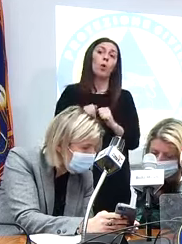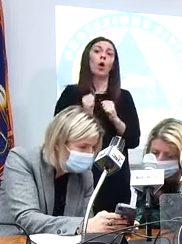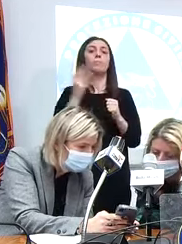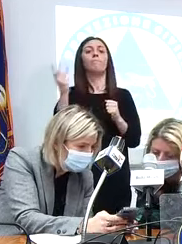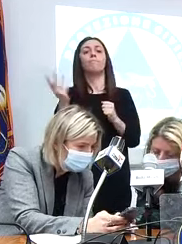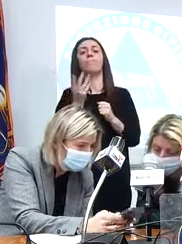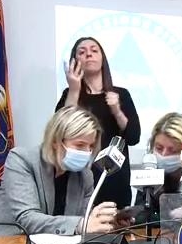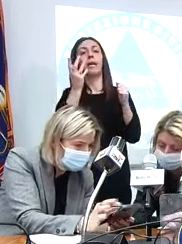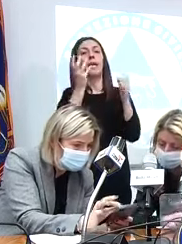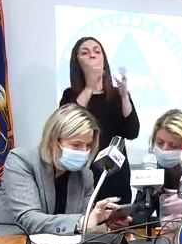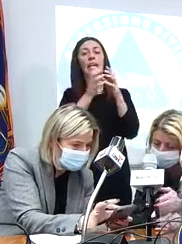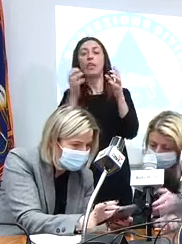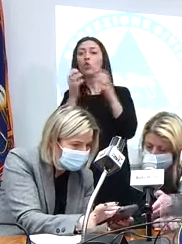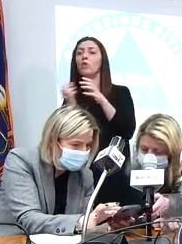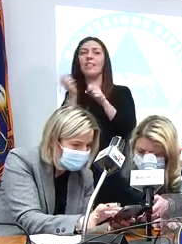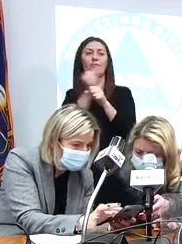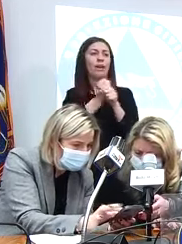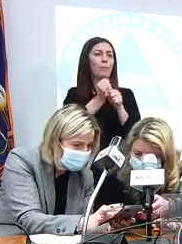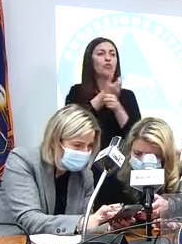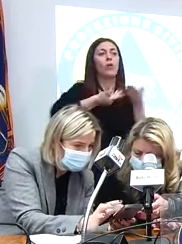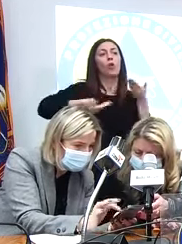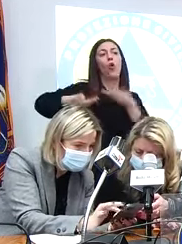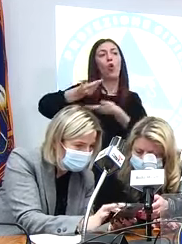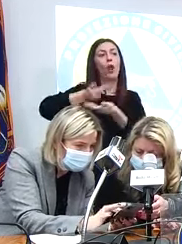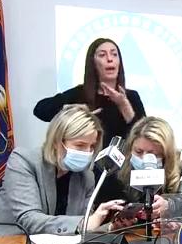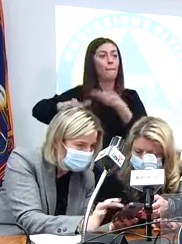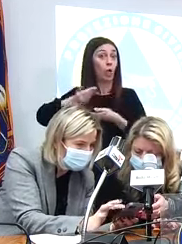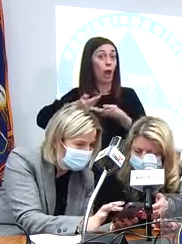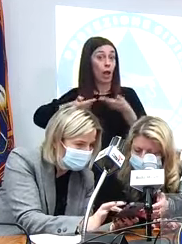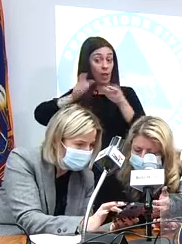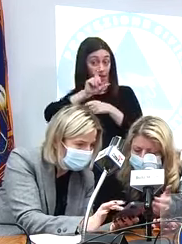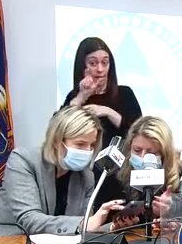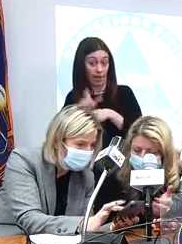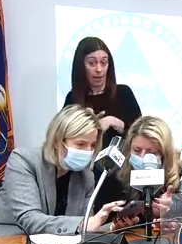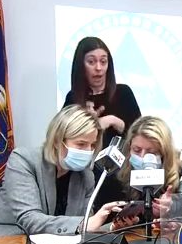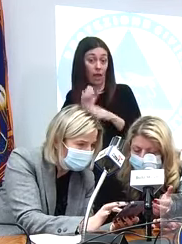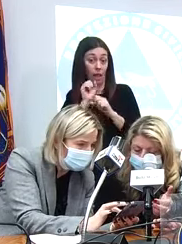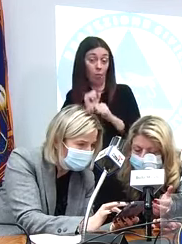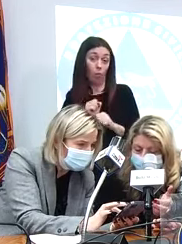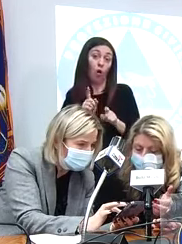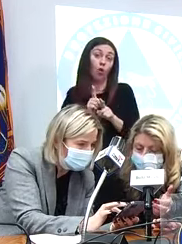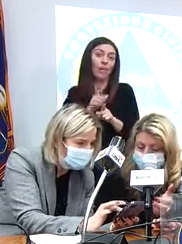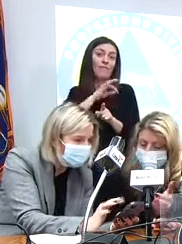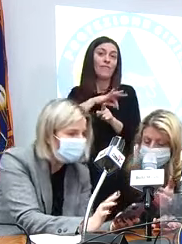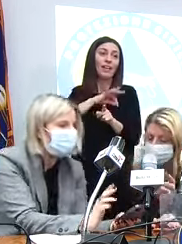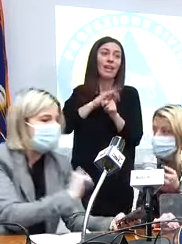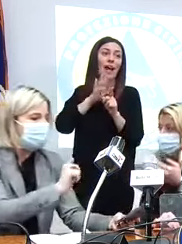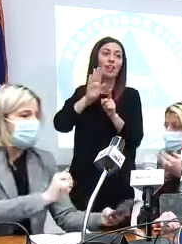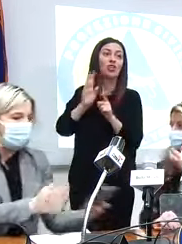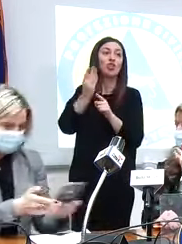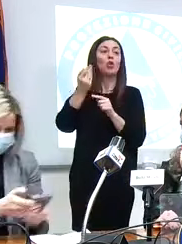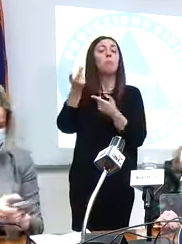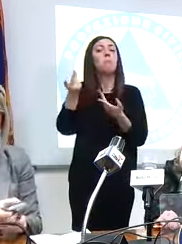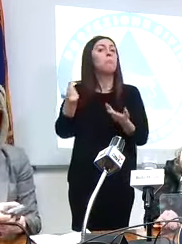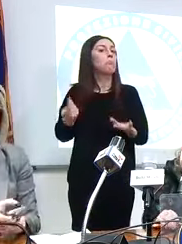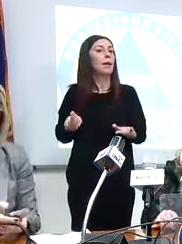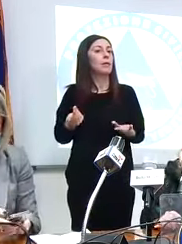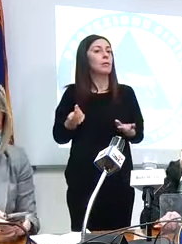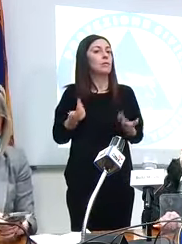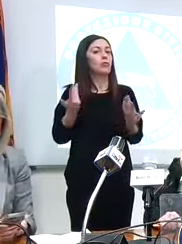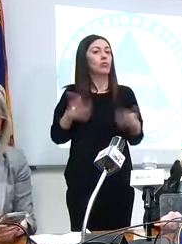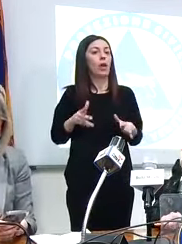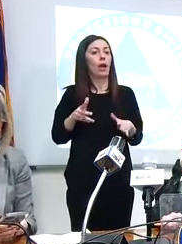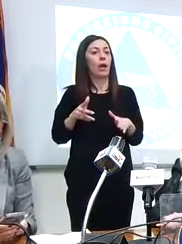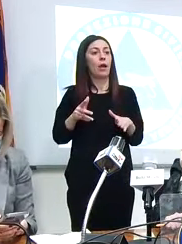industrie farmaceutiche e che l'Italia le possa favorire è un altro discorso. Ma siamo a un anno dall'epidemia e